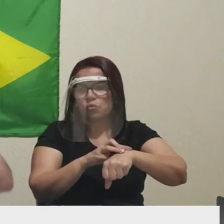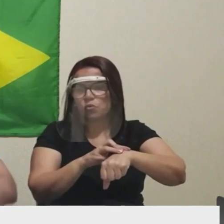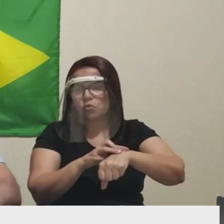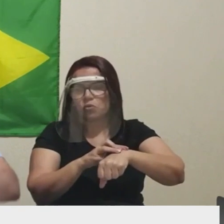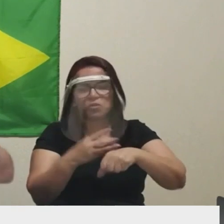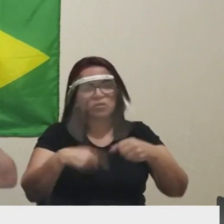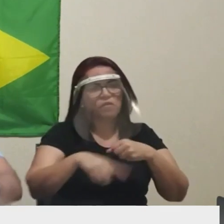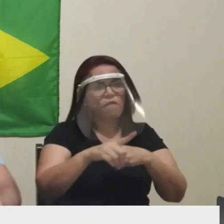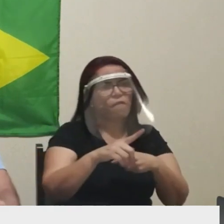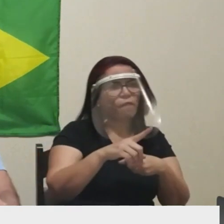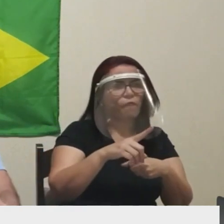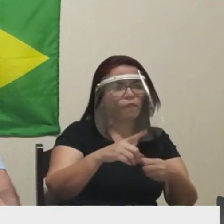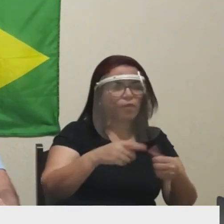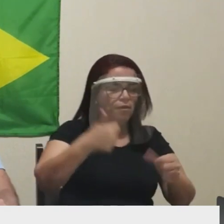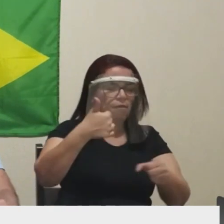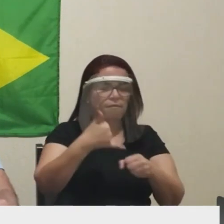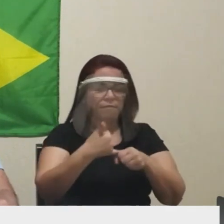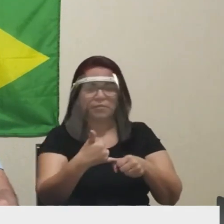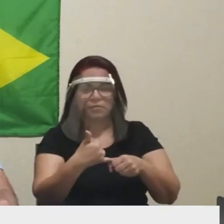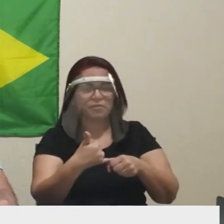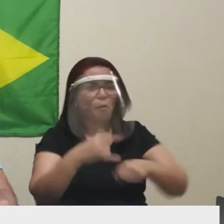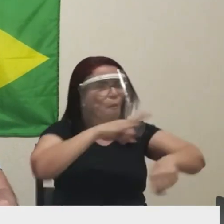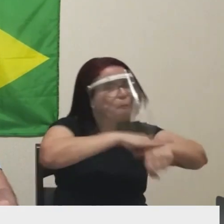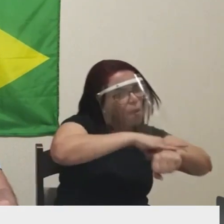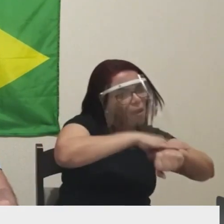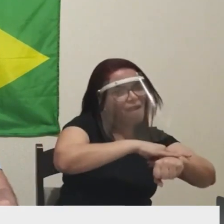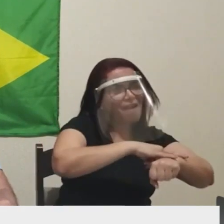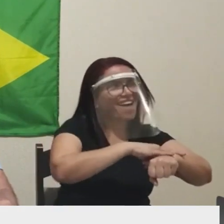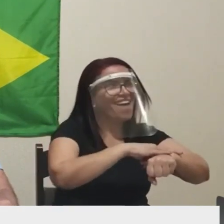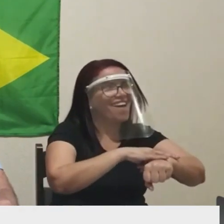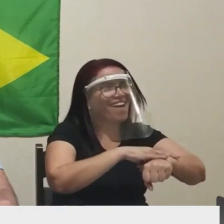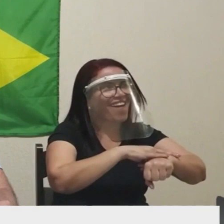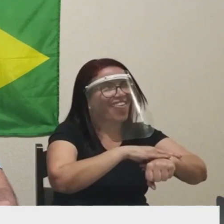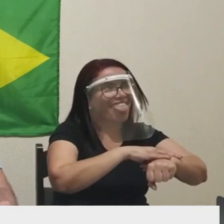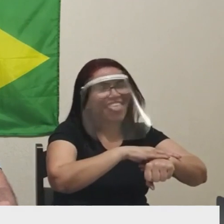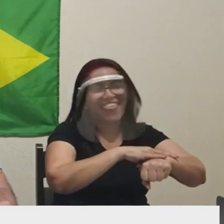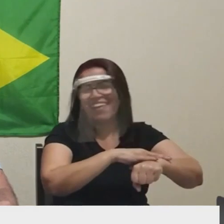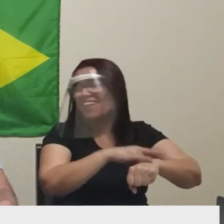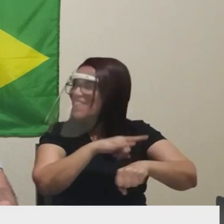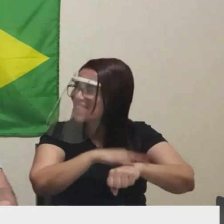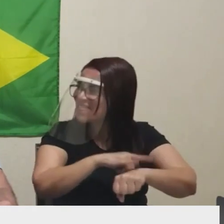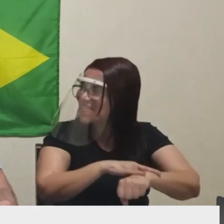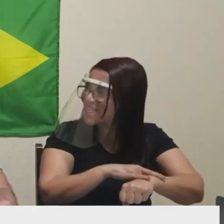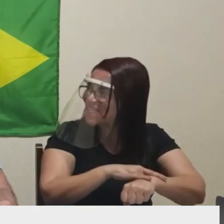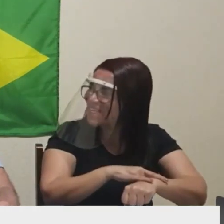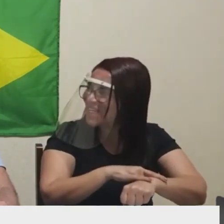vai tomar um café ou vai no toalete, né? Toalete, tá cheio.